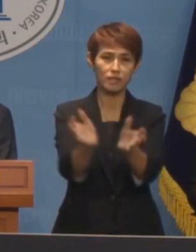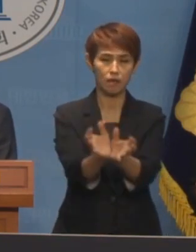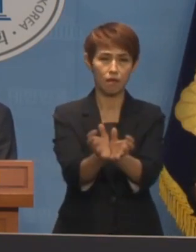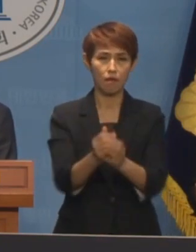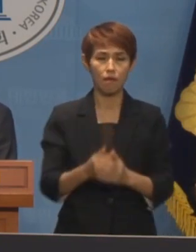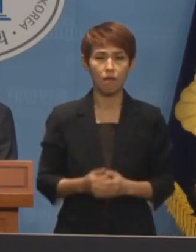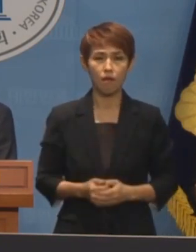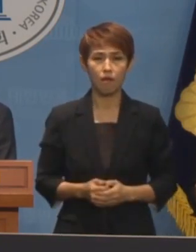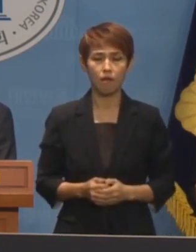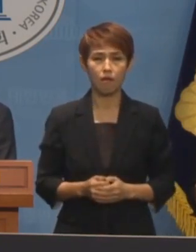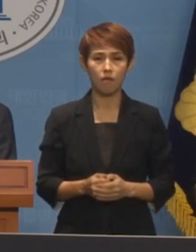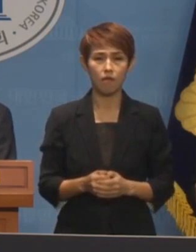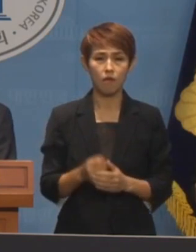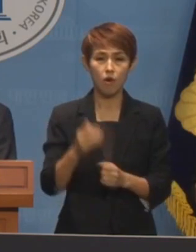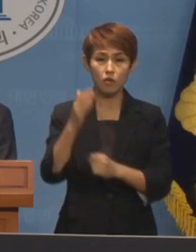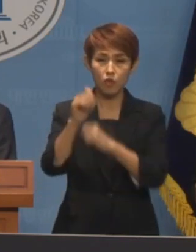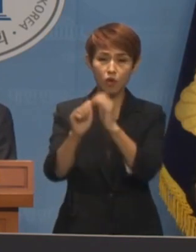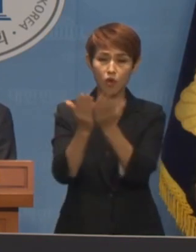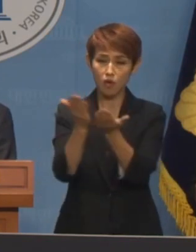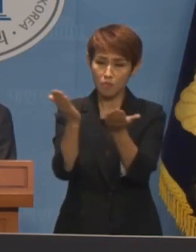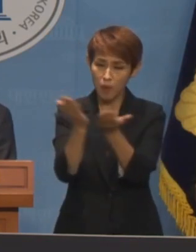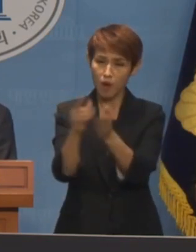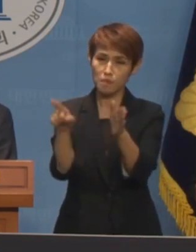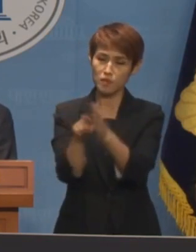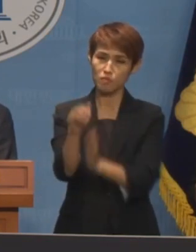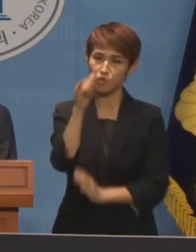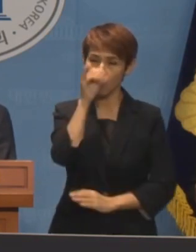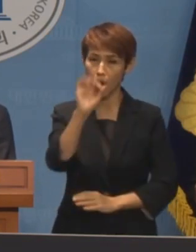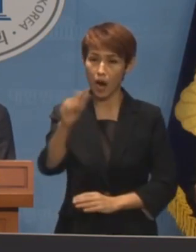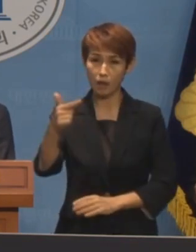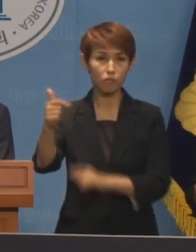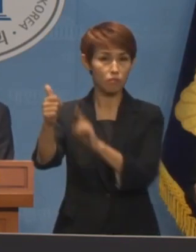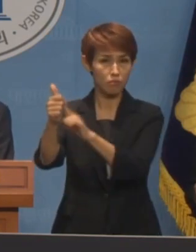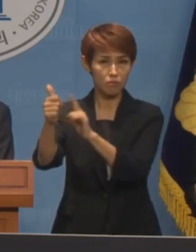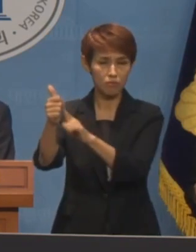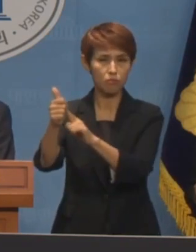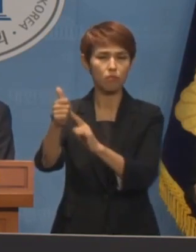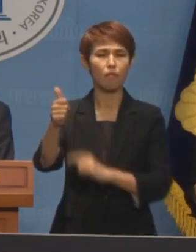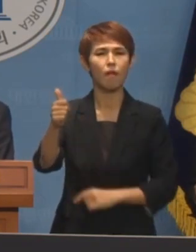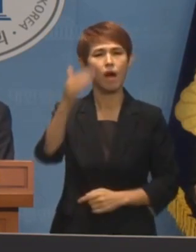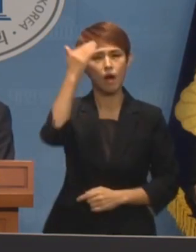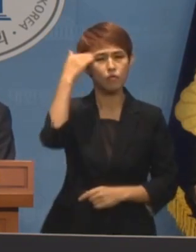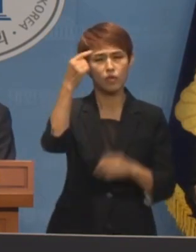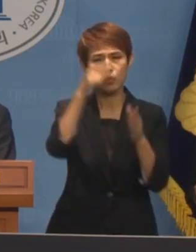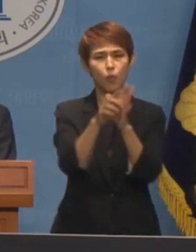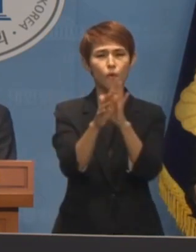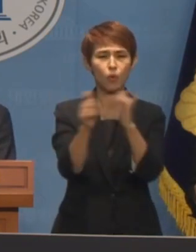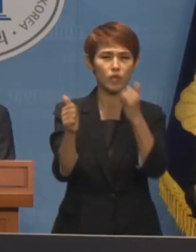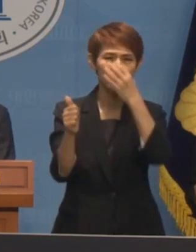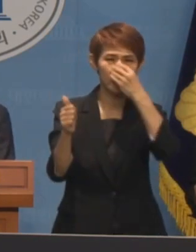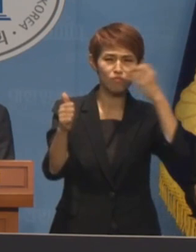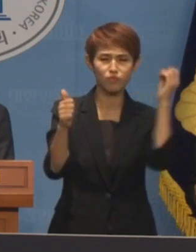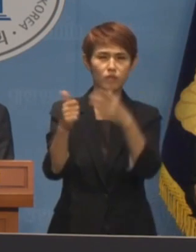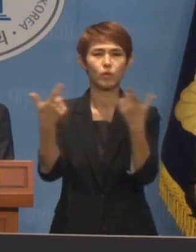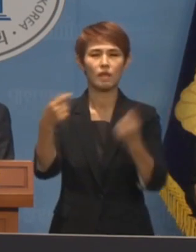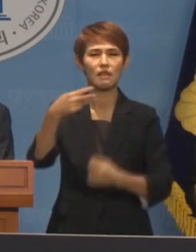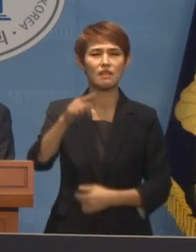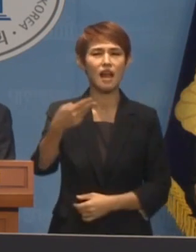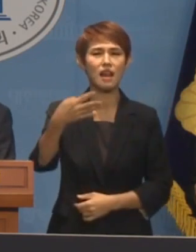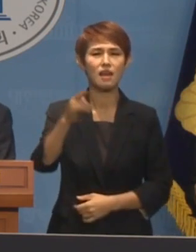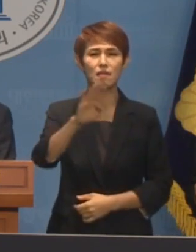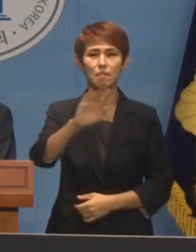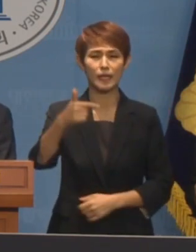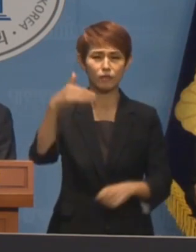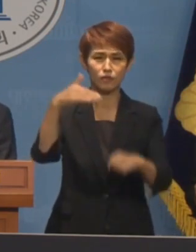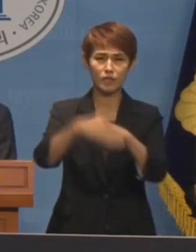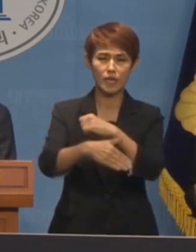믿음을 소유한 안창호 후보자를 향한 이 표현은 대한민국 기독교인 모두를 탈레반주의자로